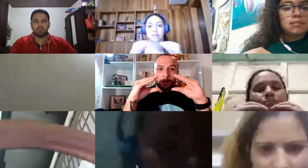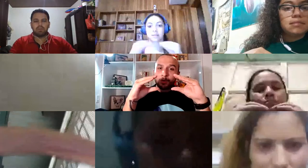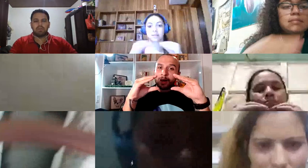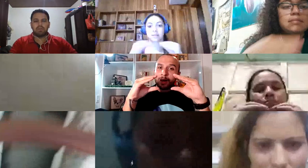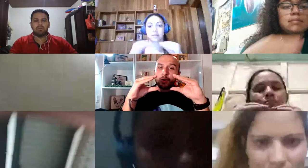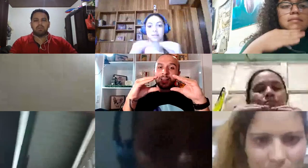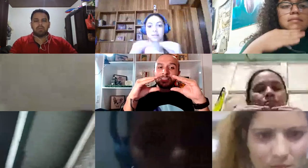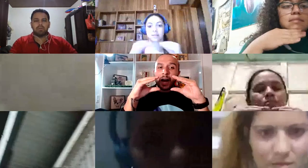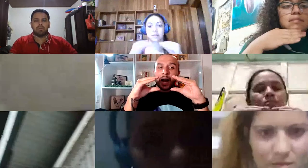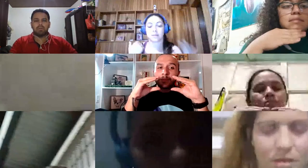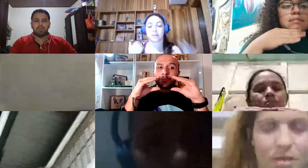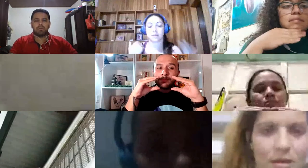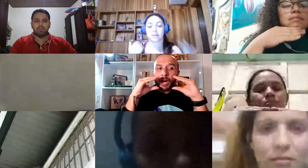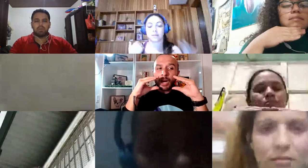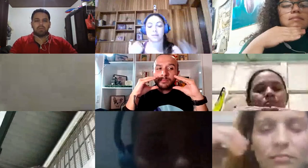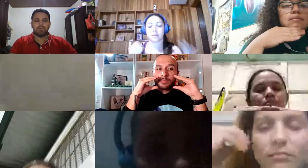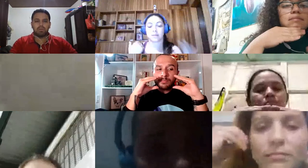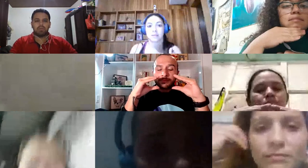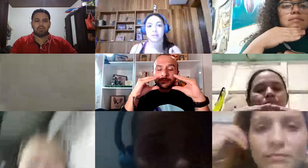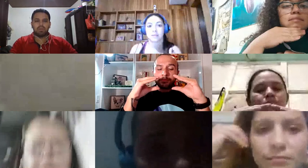Como una hamburguesa.